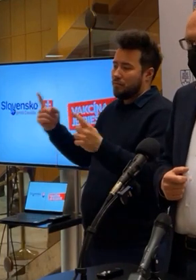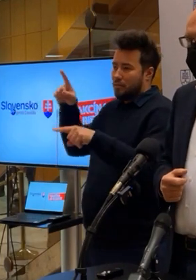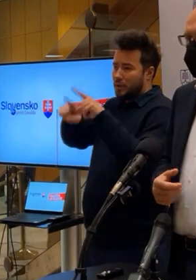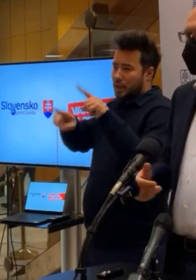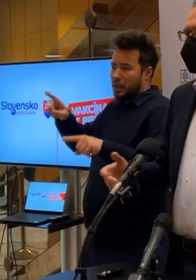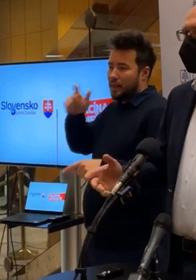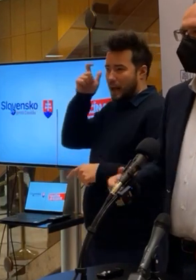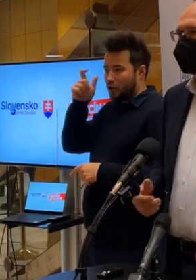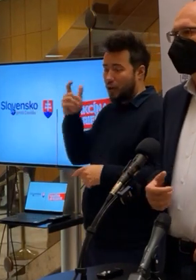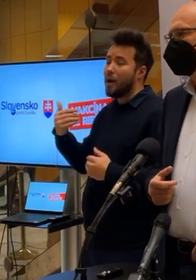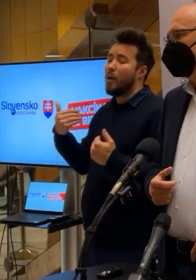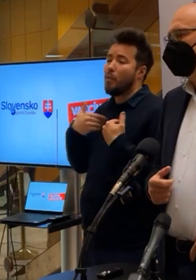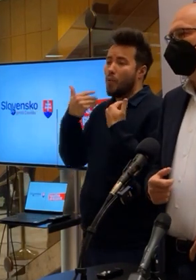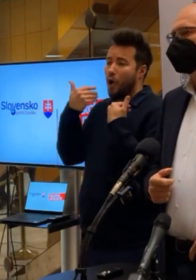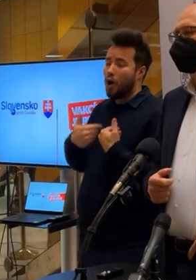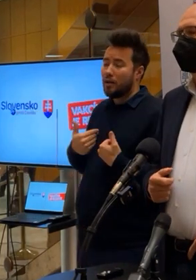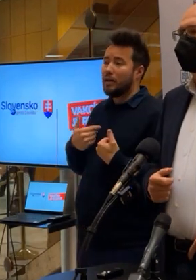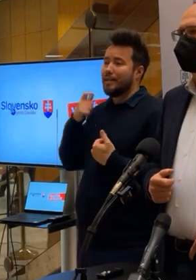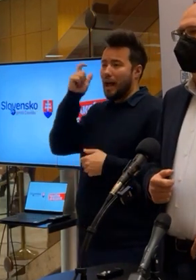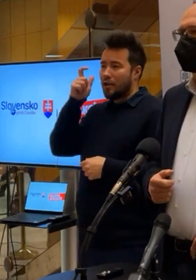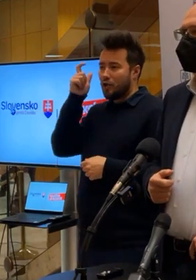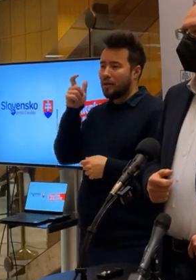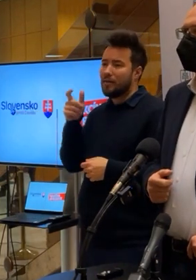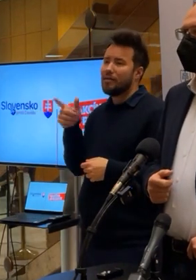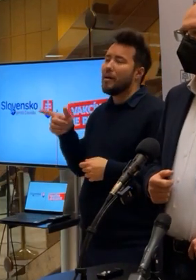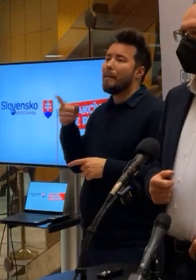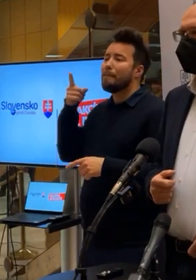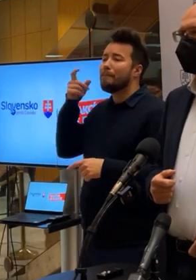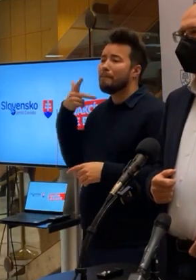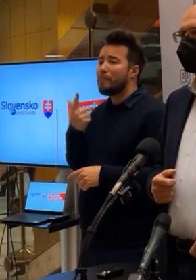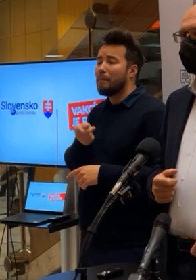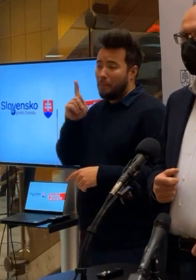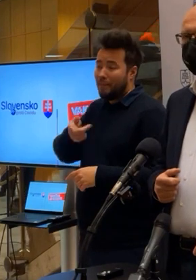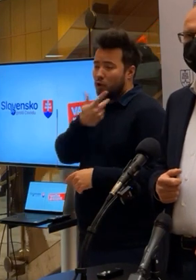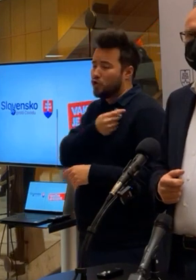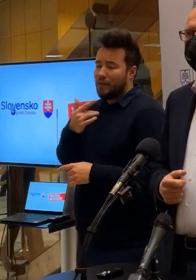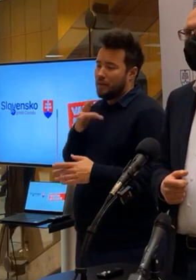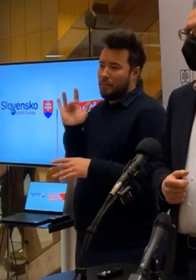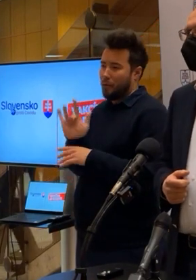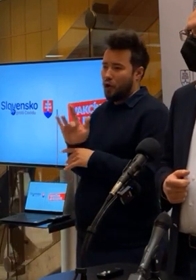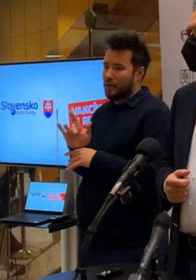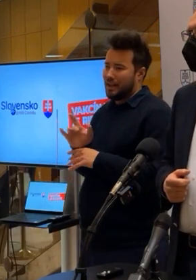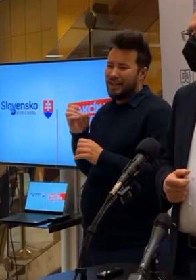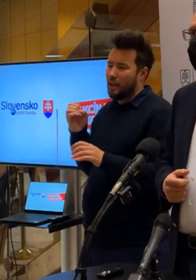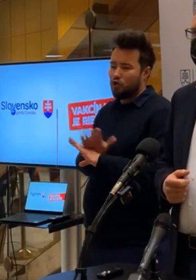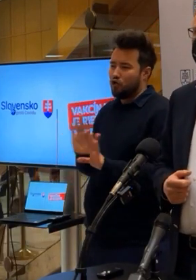osobný názor a môj je ten, že považujem to za nešťastné, ja som proti povinnému očkovaniu.